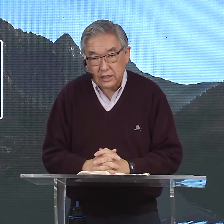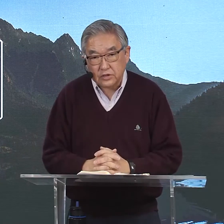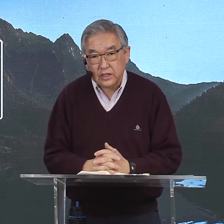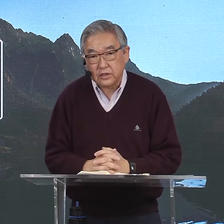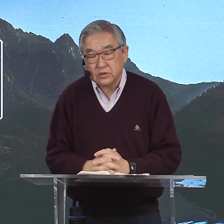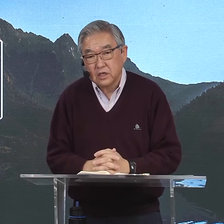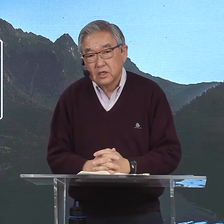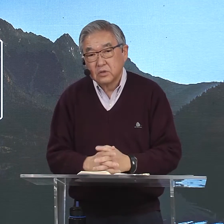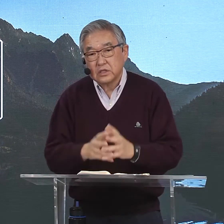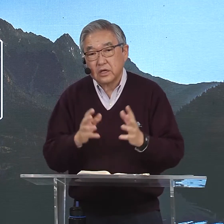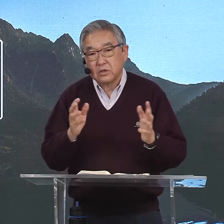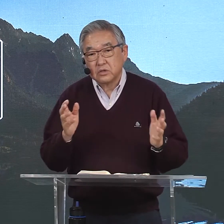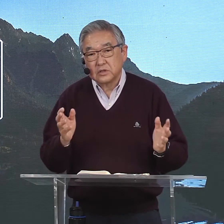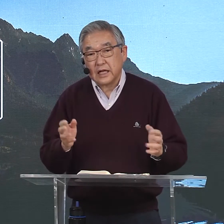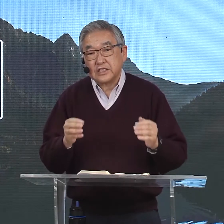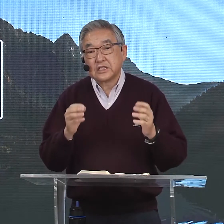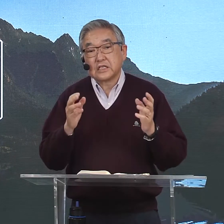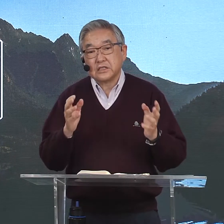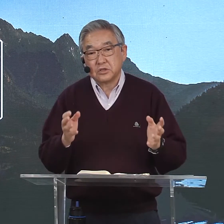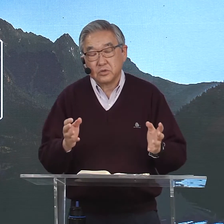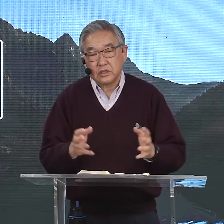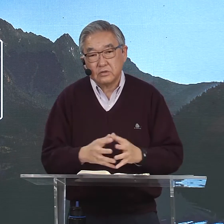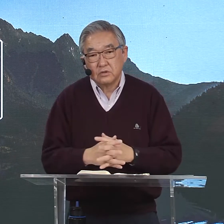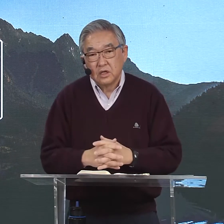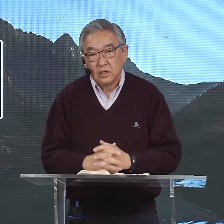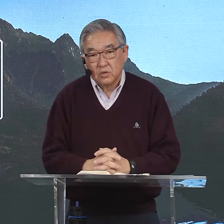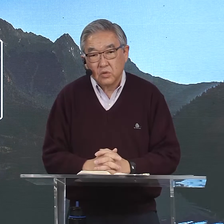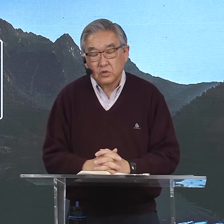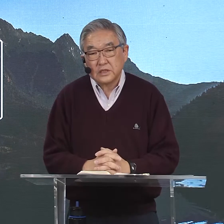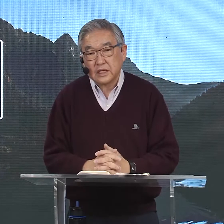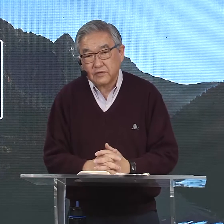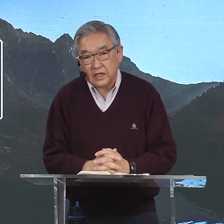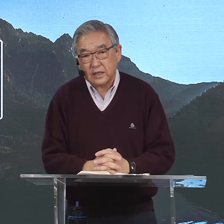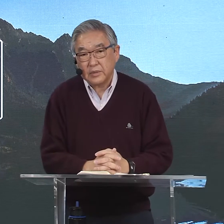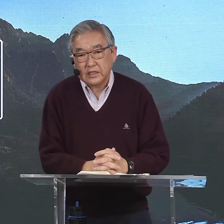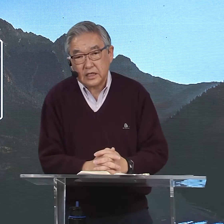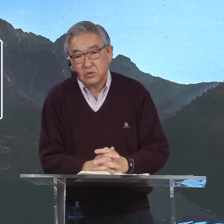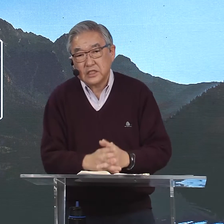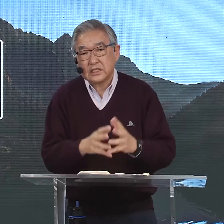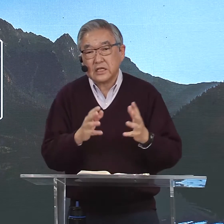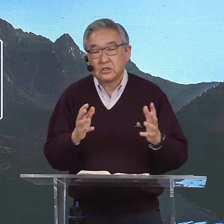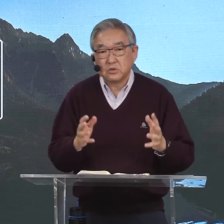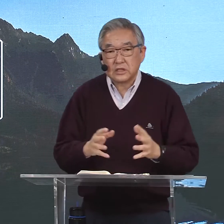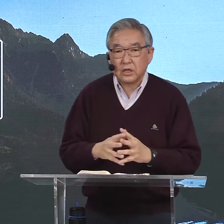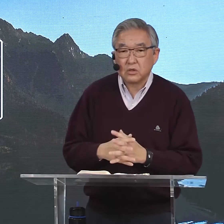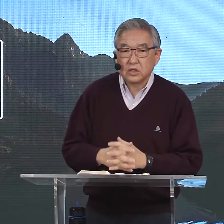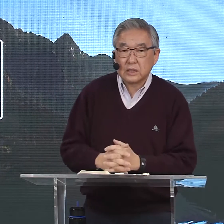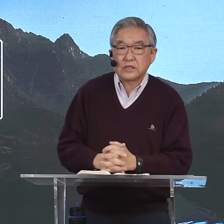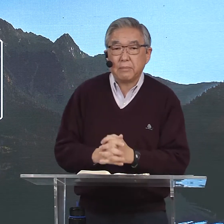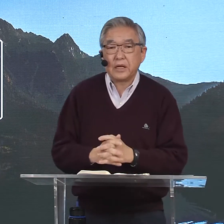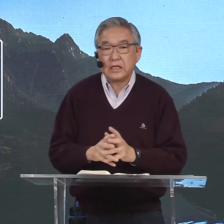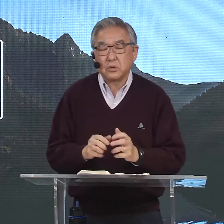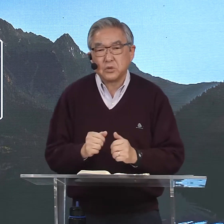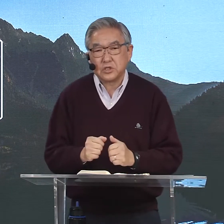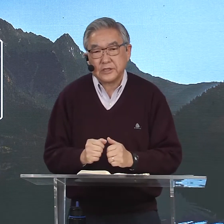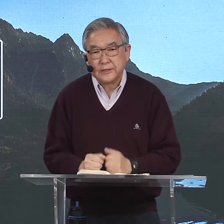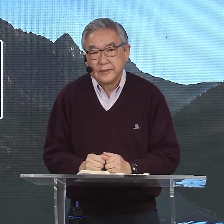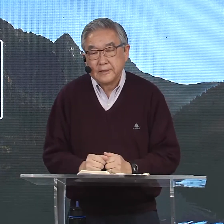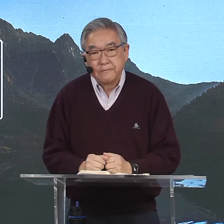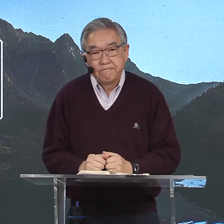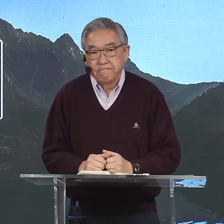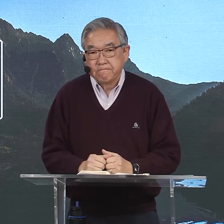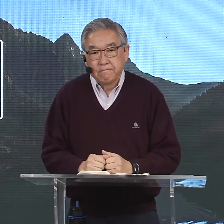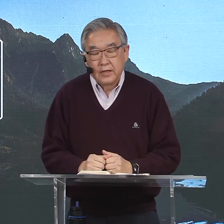como seus adversários de deus o senhor nos dá descanso então o outro significado da mesa é o descanso do senhor nós temos que aprender